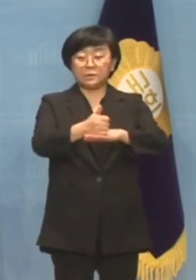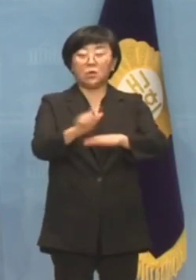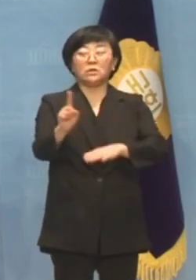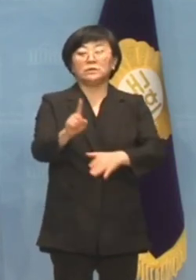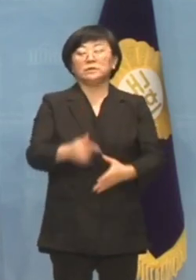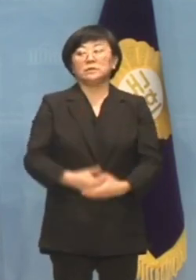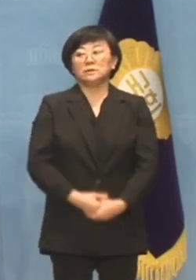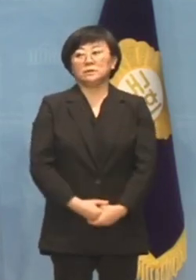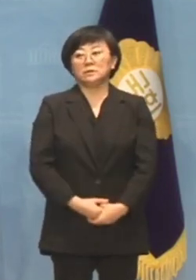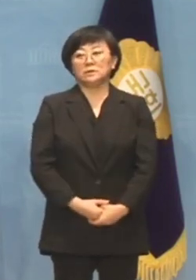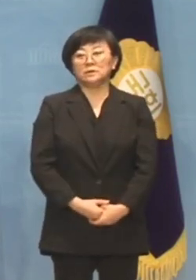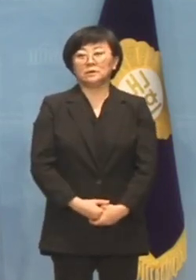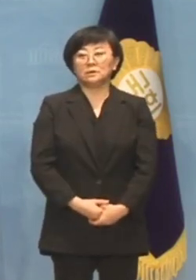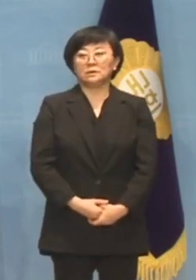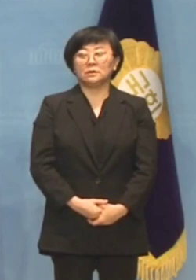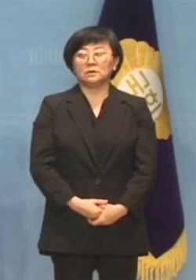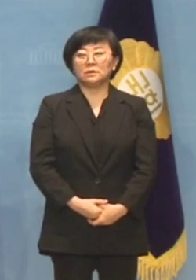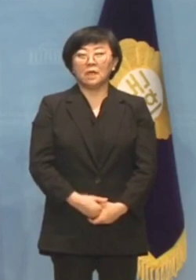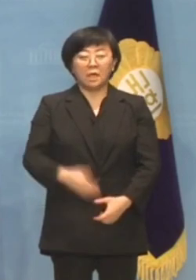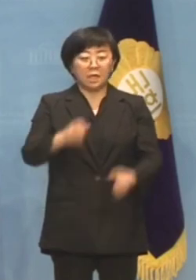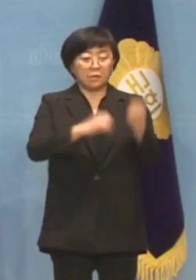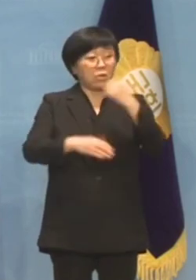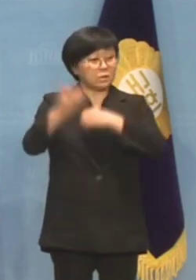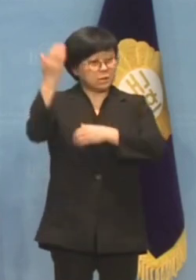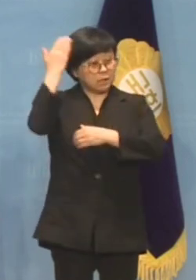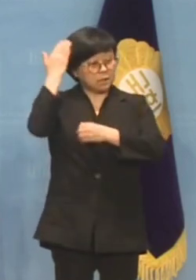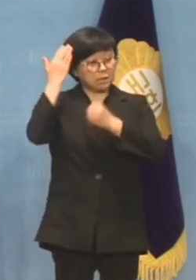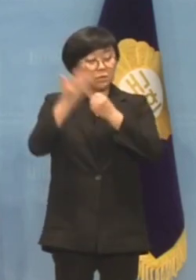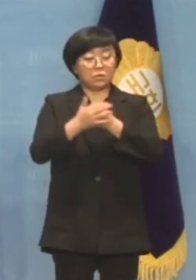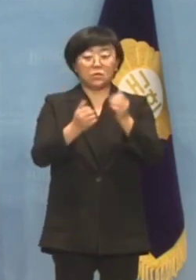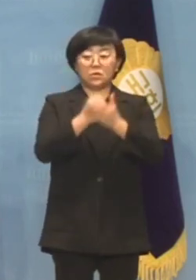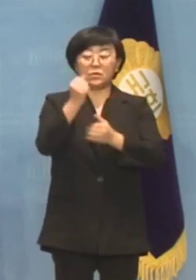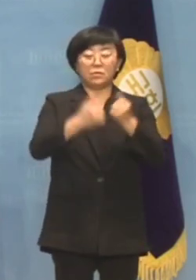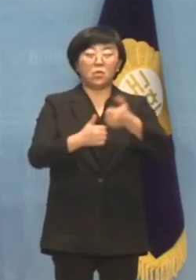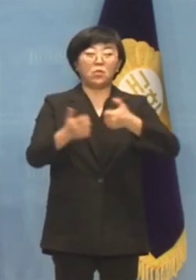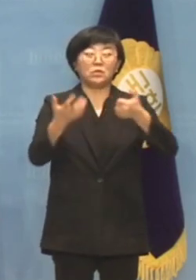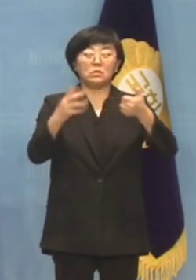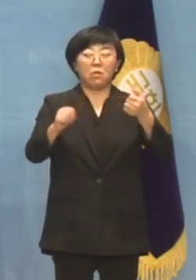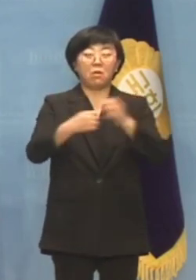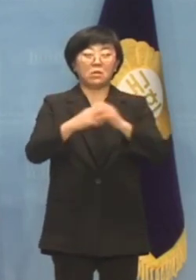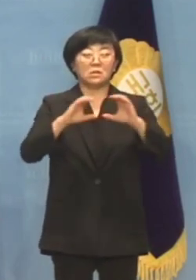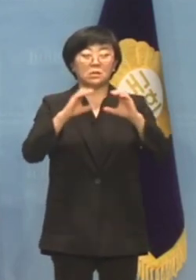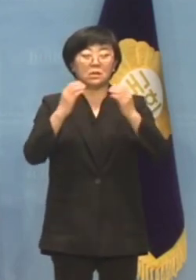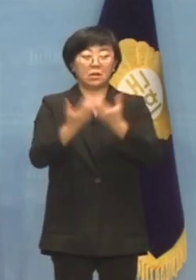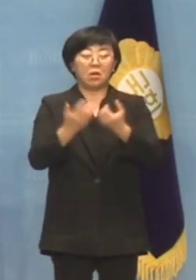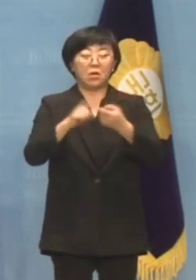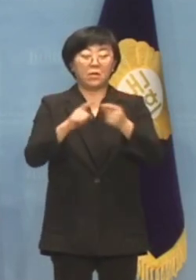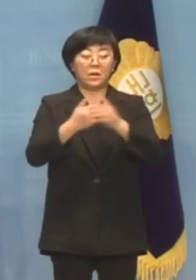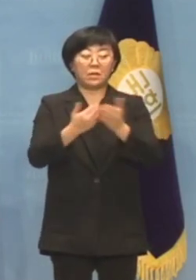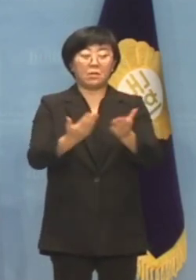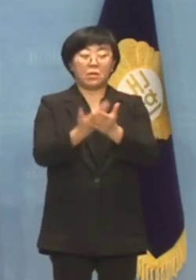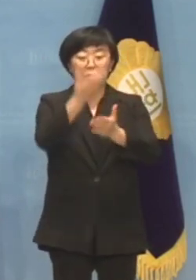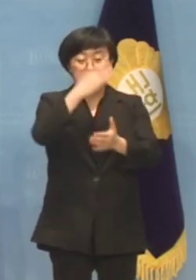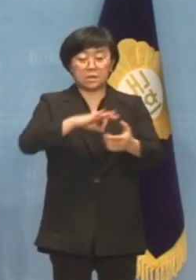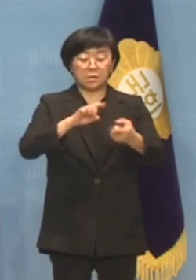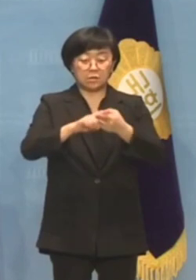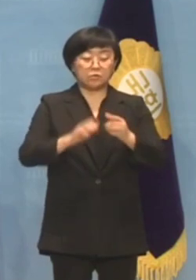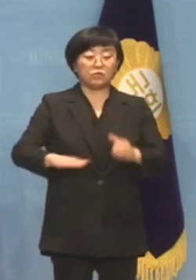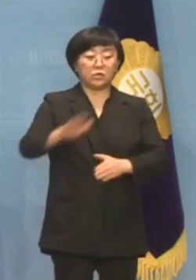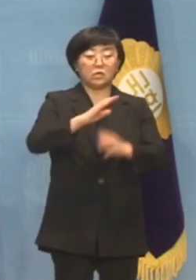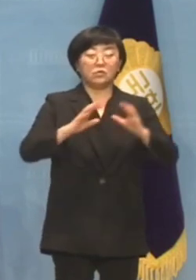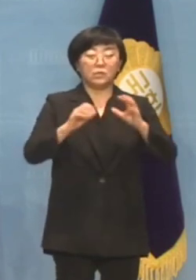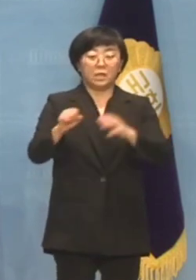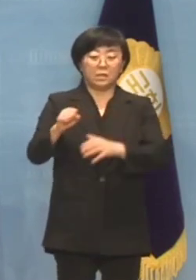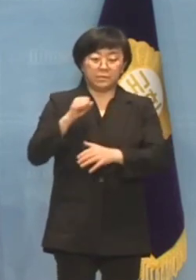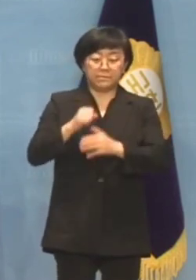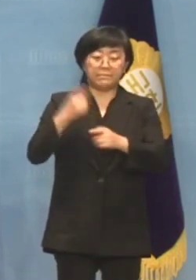어디입니까? 어디까지입니까? 상식적으로 납득할 수 없는 50억 클럽의 부당한 개발 이익에 대해 우리 국민의힘